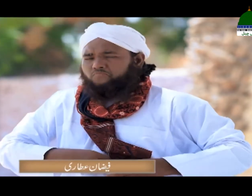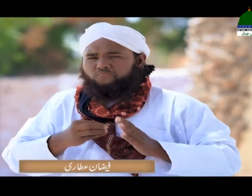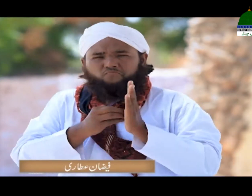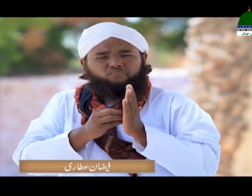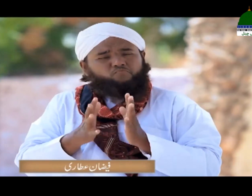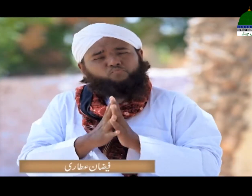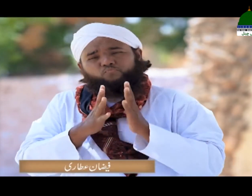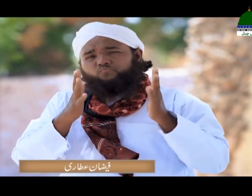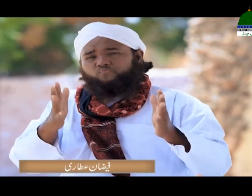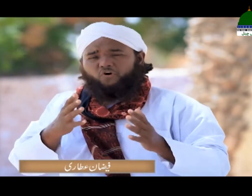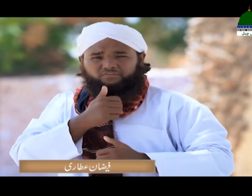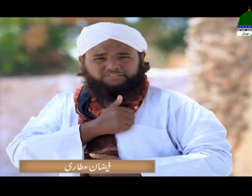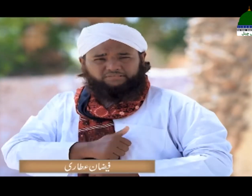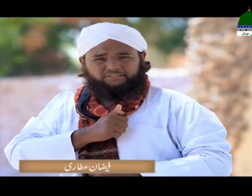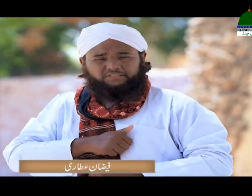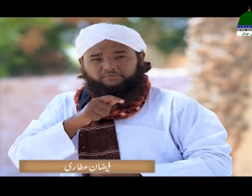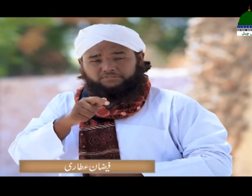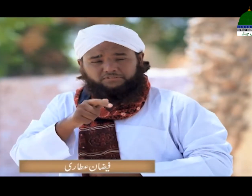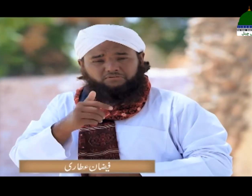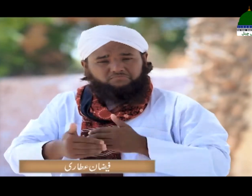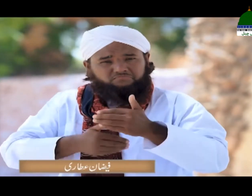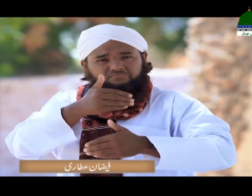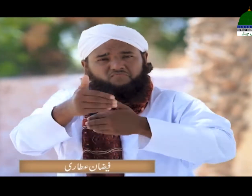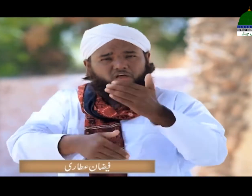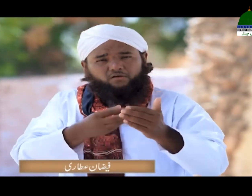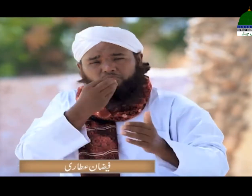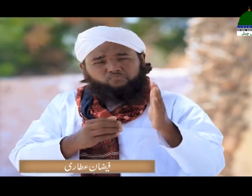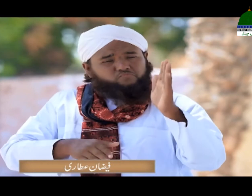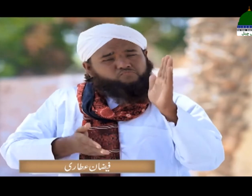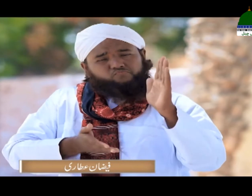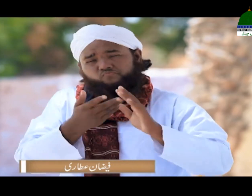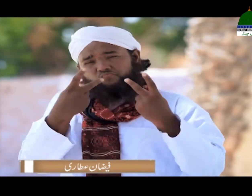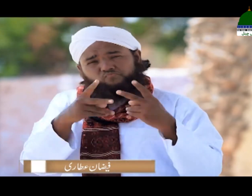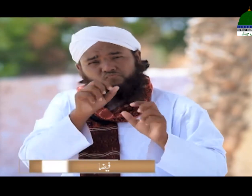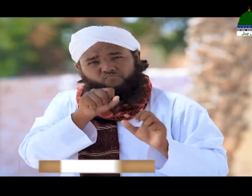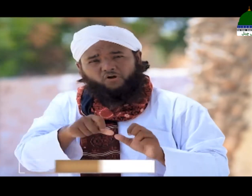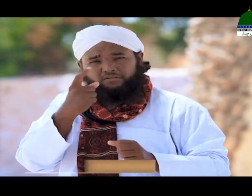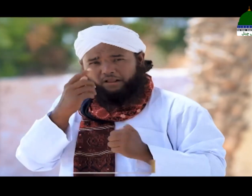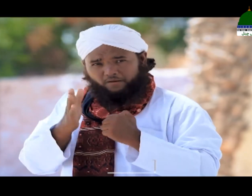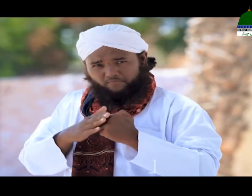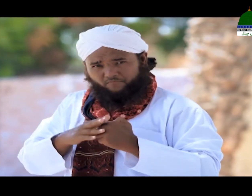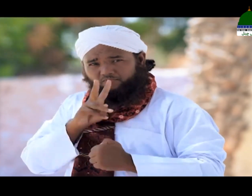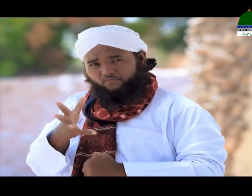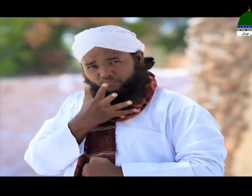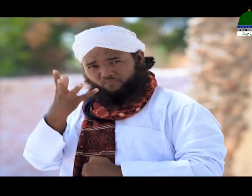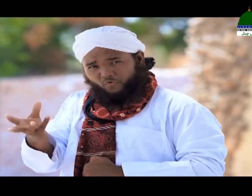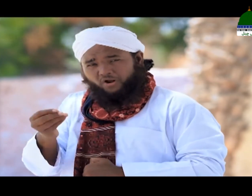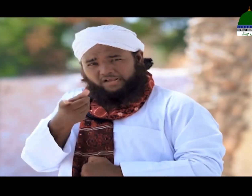کی مشقت برداشت کرتے رہے۔ جب معاملہ حد سے بڑھ گیا تو اس نے اپنی زوجہ سے کہا، کل میں مزدوری کے لیے جاؤں